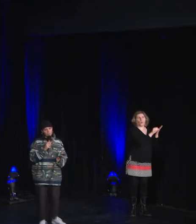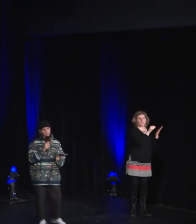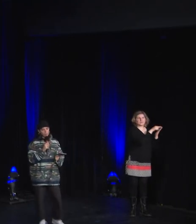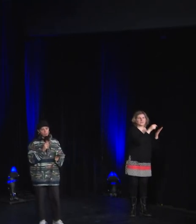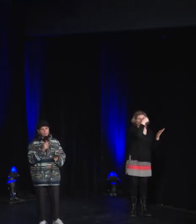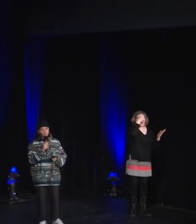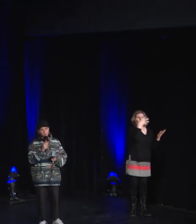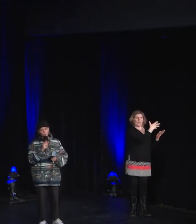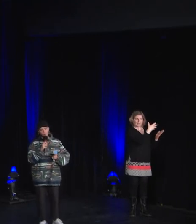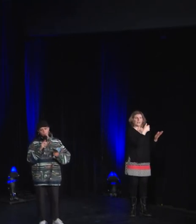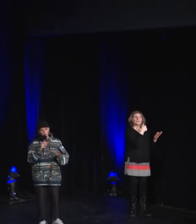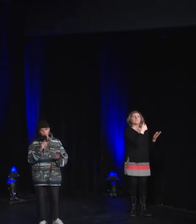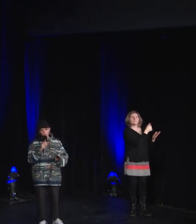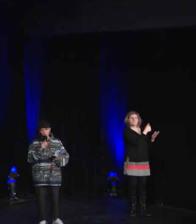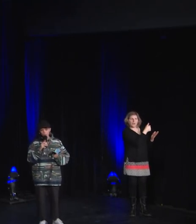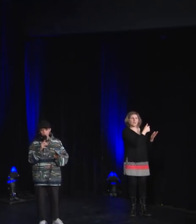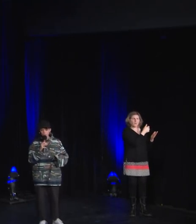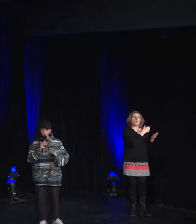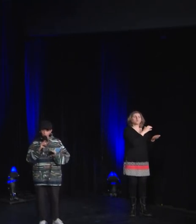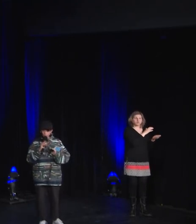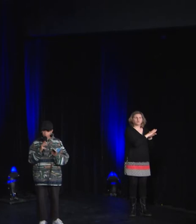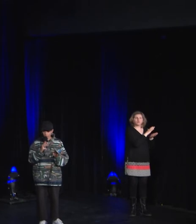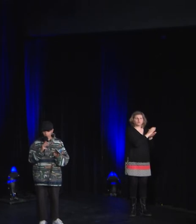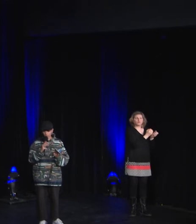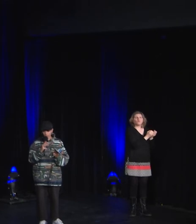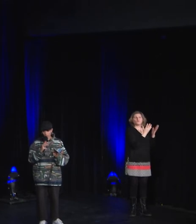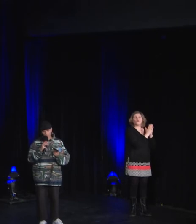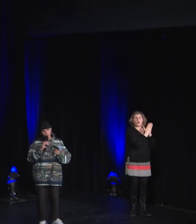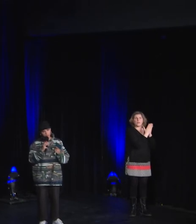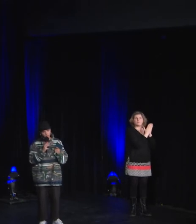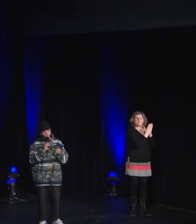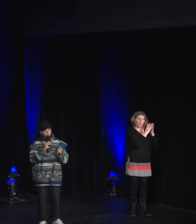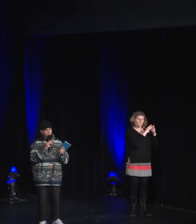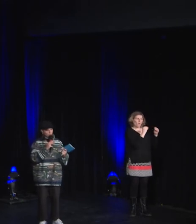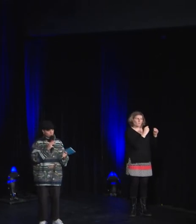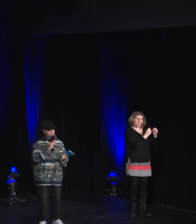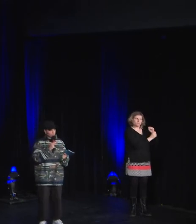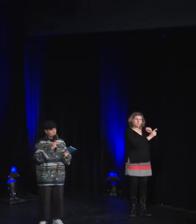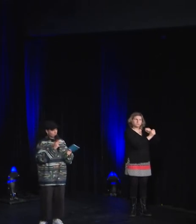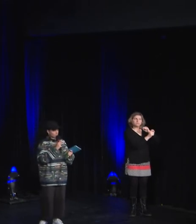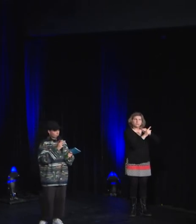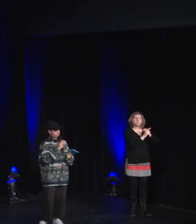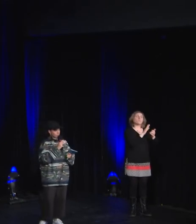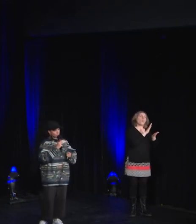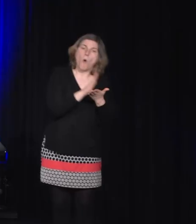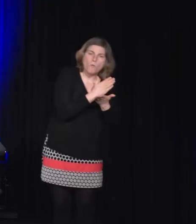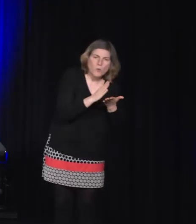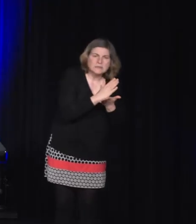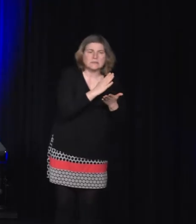états-unienne qui a publié plusieurs livres aux formes hybrides, essais, poésie,